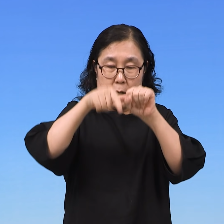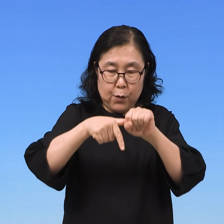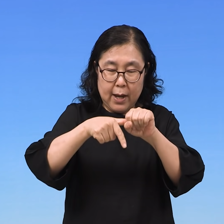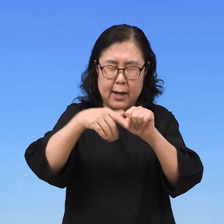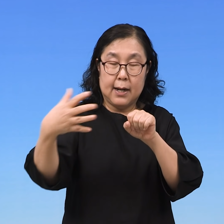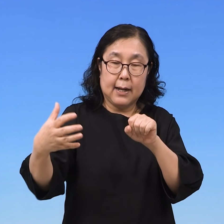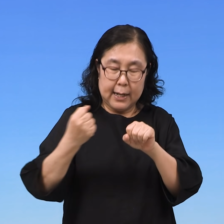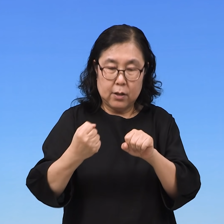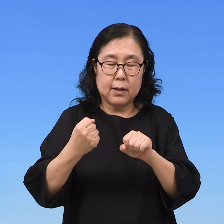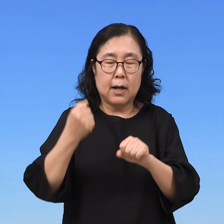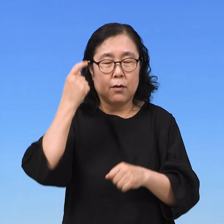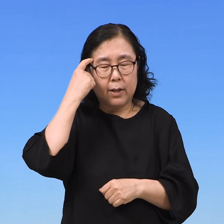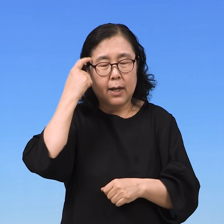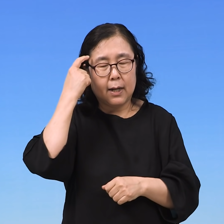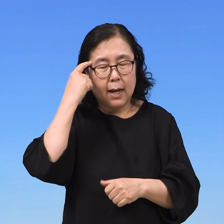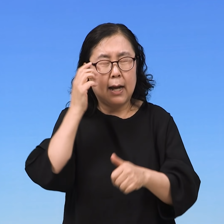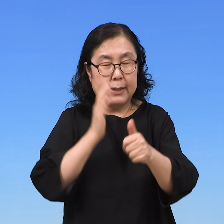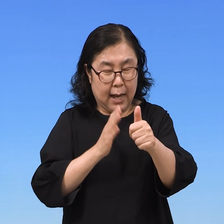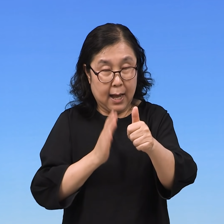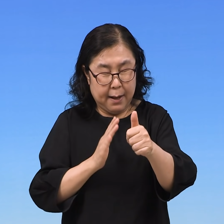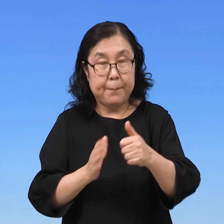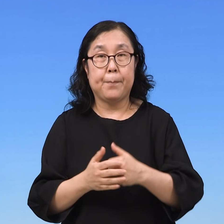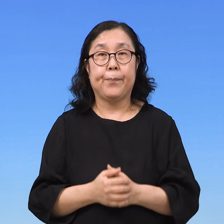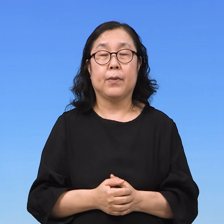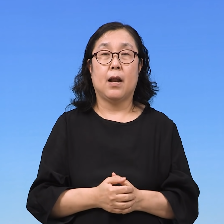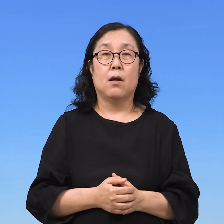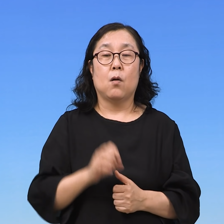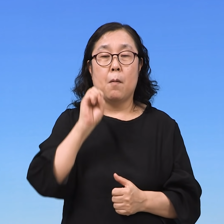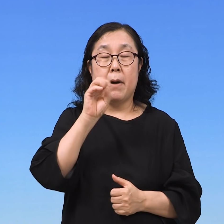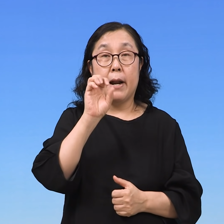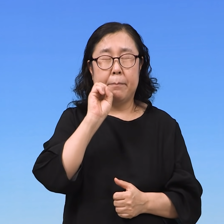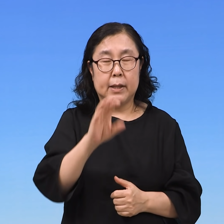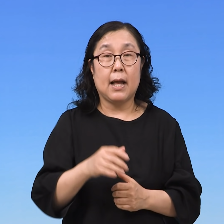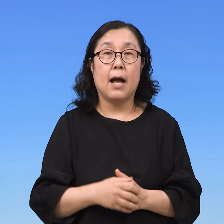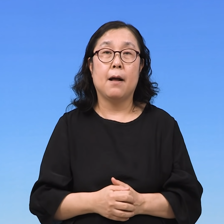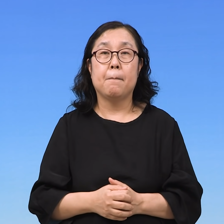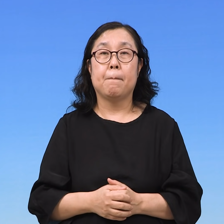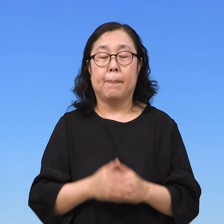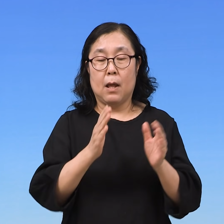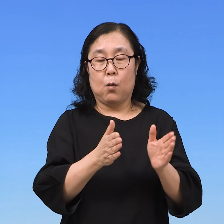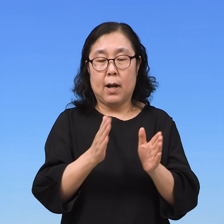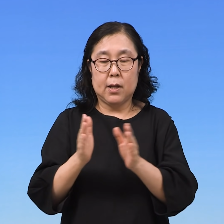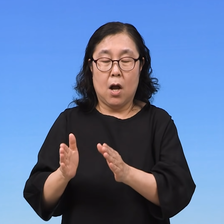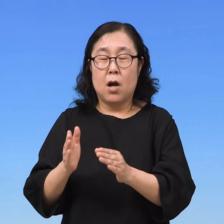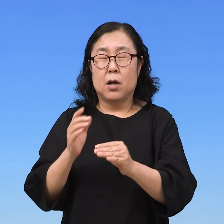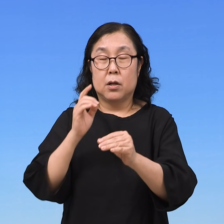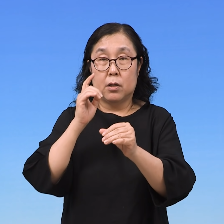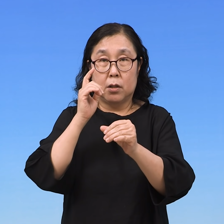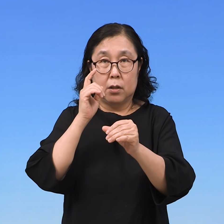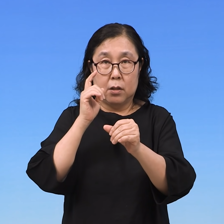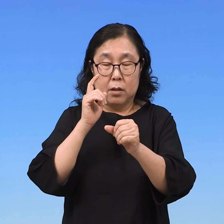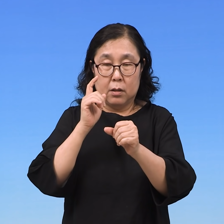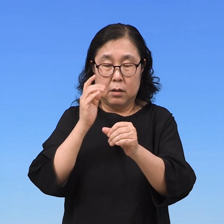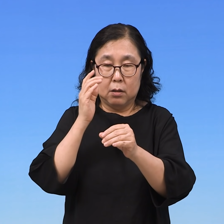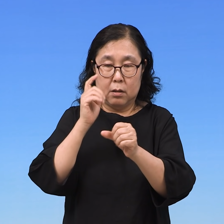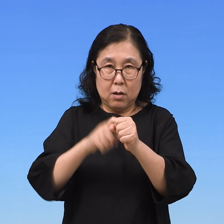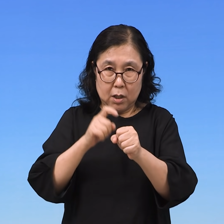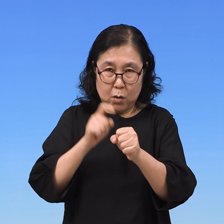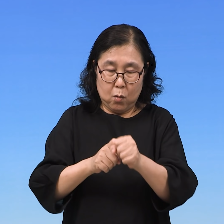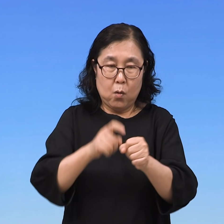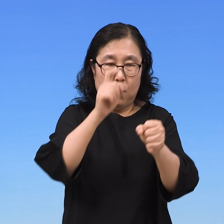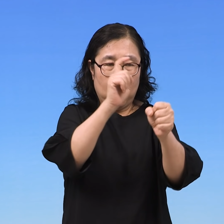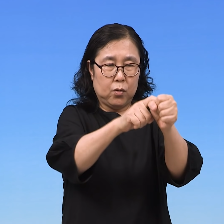이 기회를 선용하자. 여러분, 저는 아까 말씀드렸잖아요. 과정적이고 지향적인